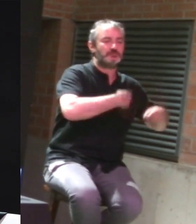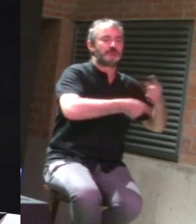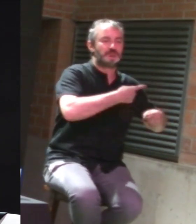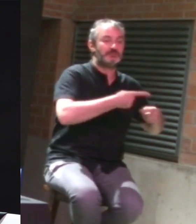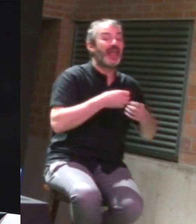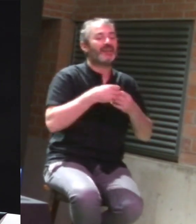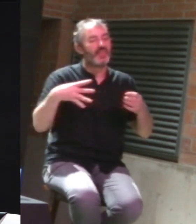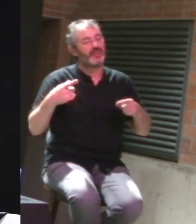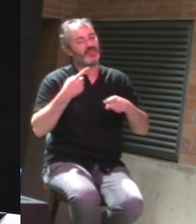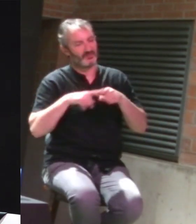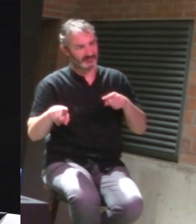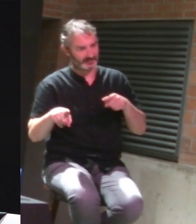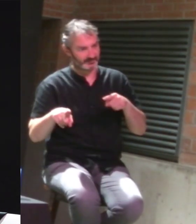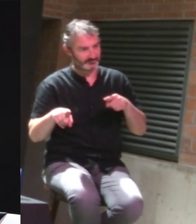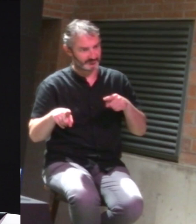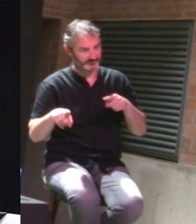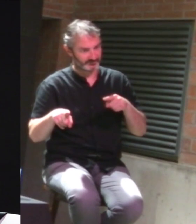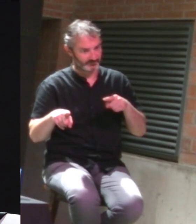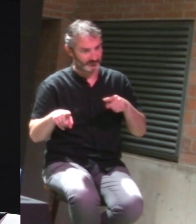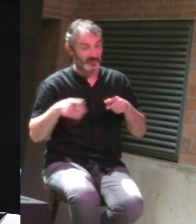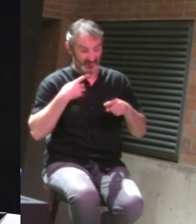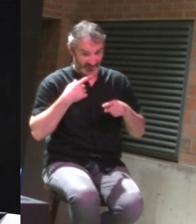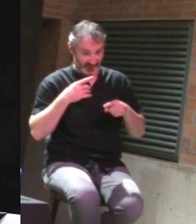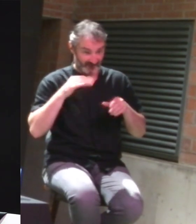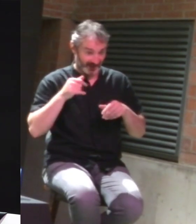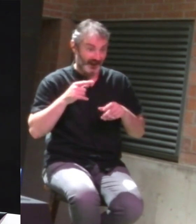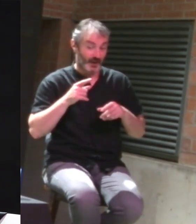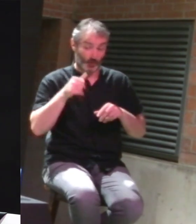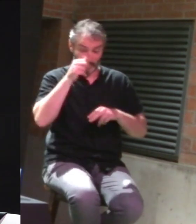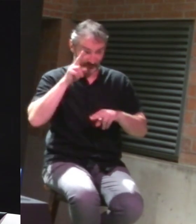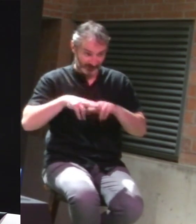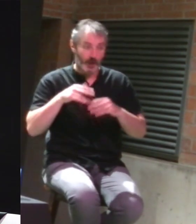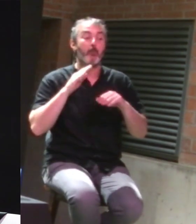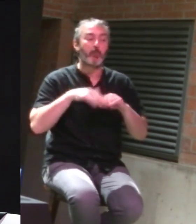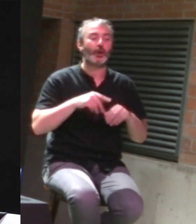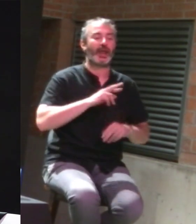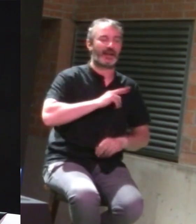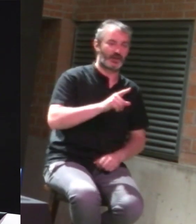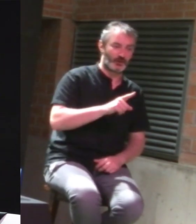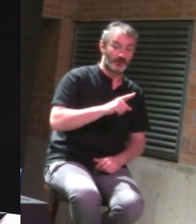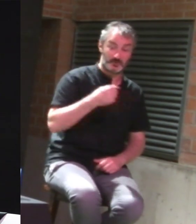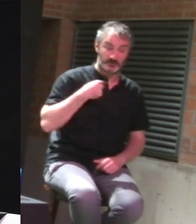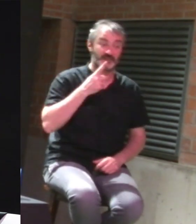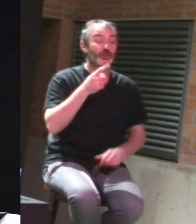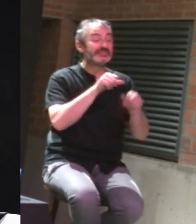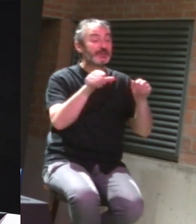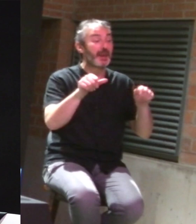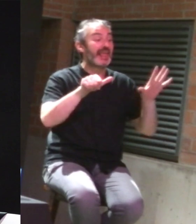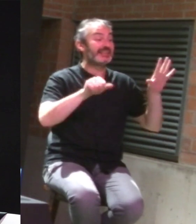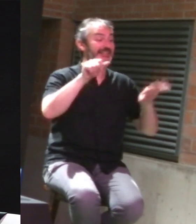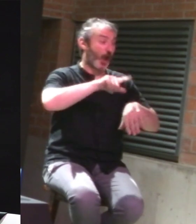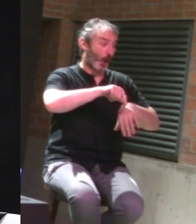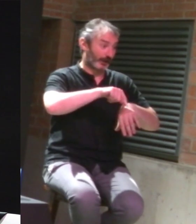paternalista va aconseguir que la gent no anés a treballar el diumenge. Però amb aquesta vaga es guanya aquesta setmana de 60 hores,